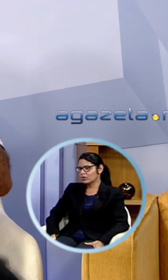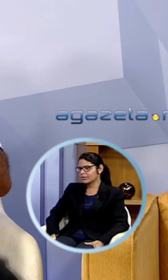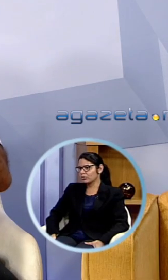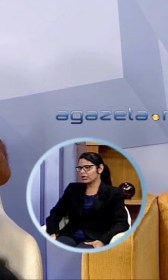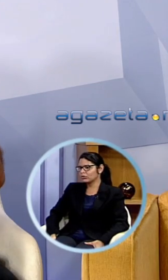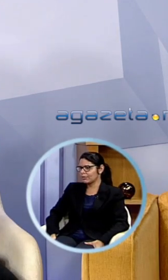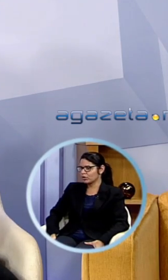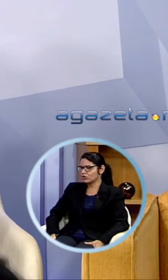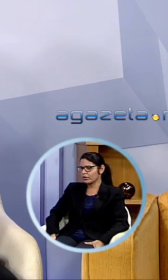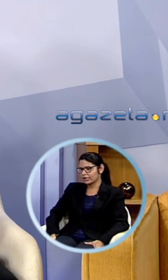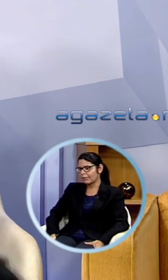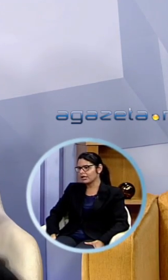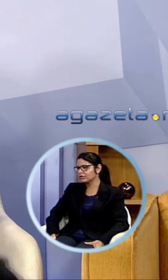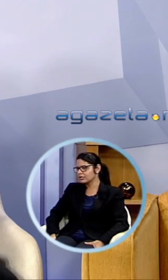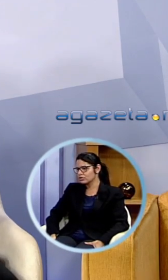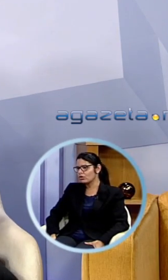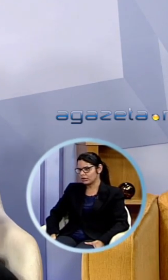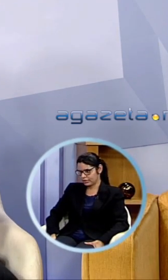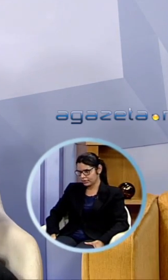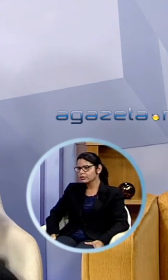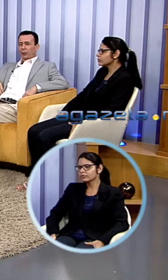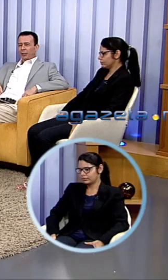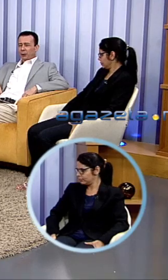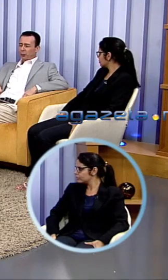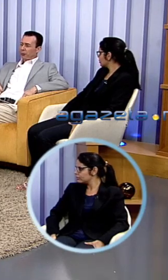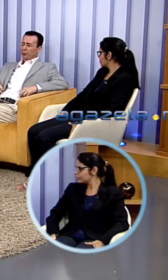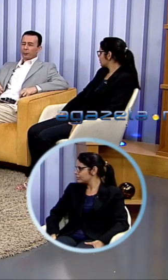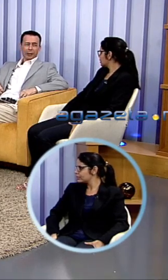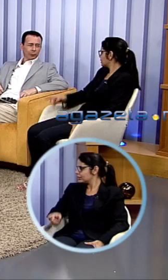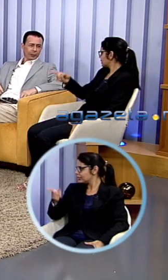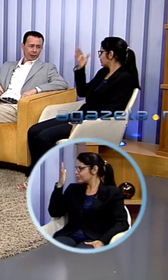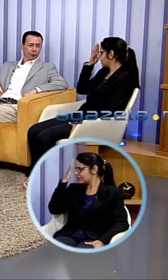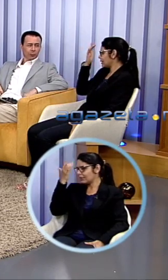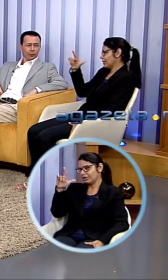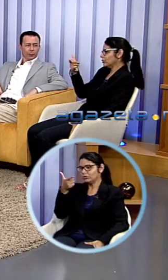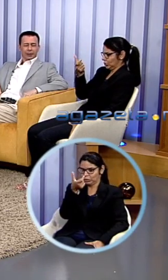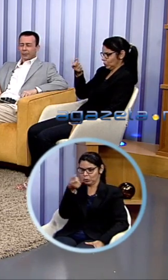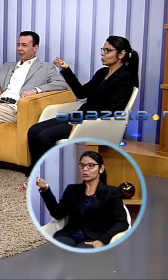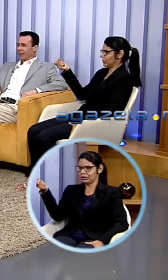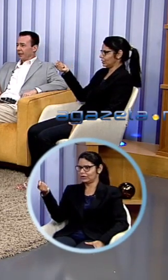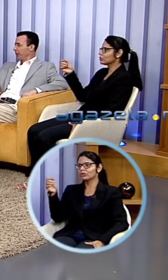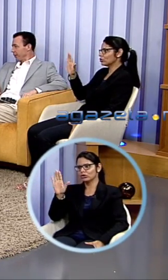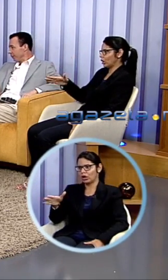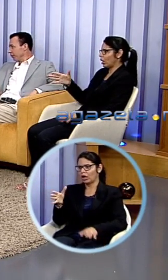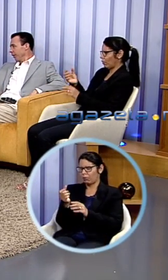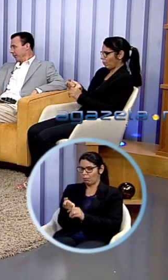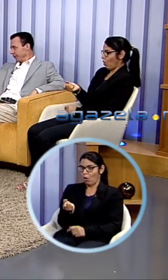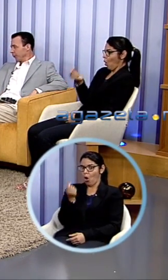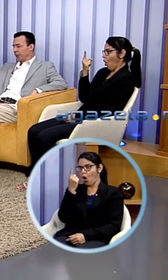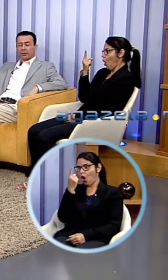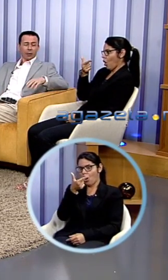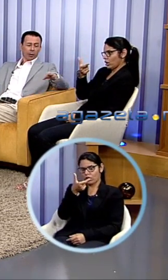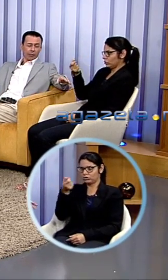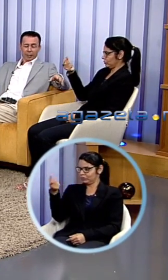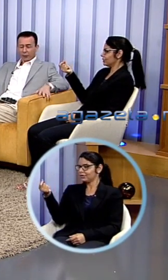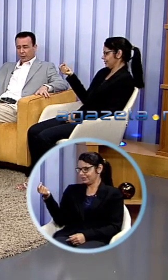eu posso responder do tempo que eu estou aqui trabalhando nas escolas sim mas esse número 200 já é um número é expressivo né